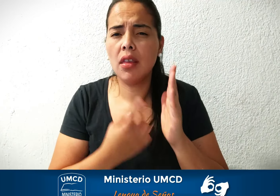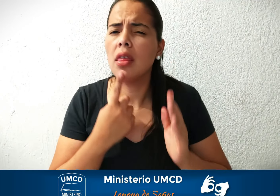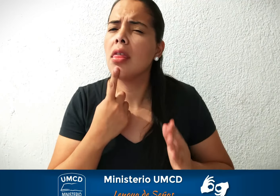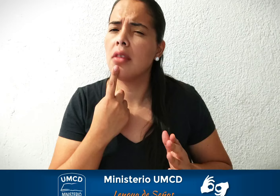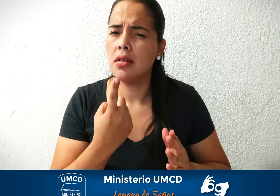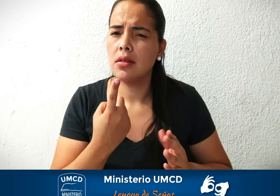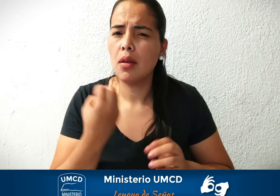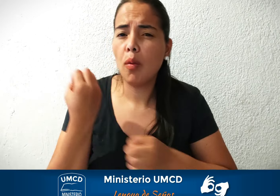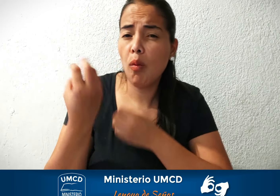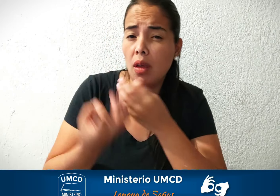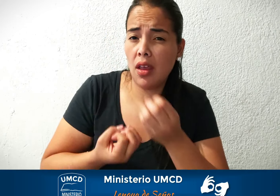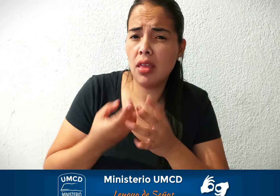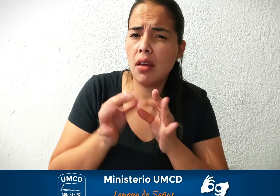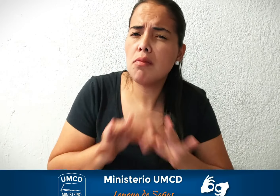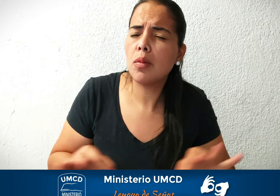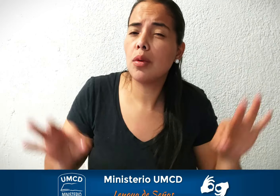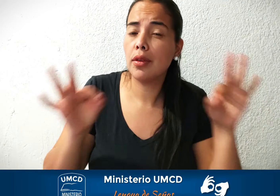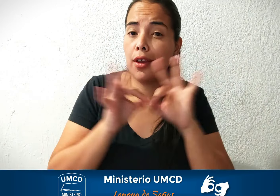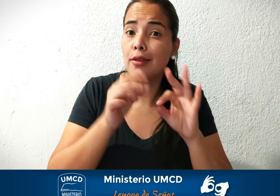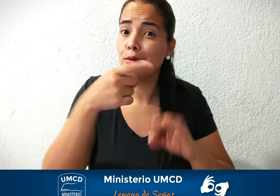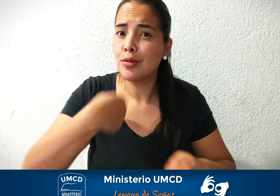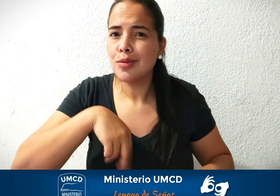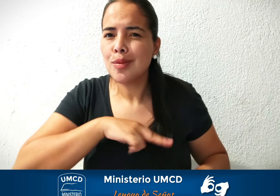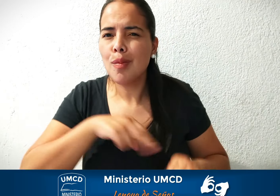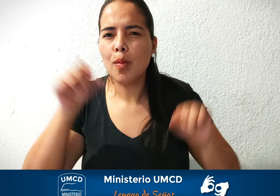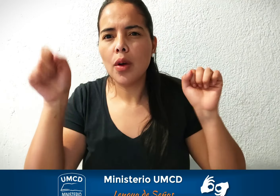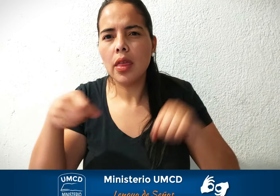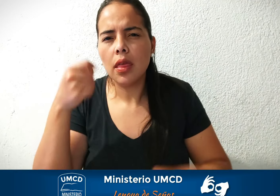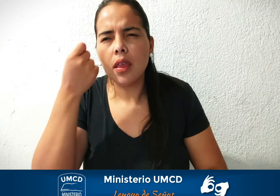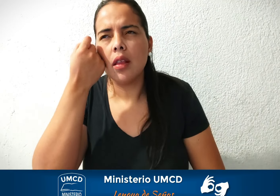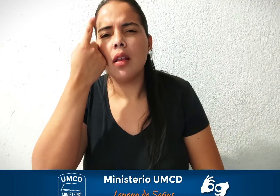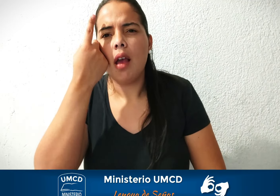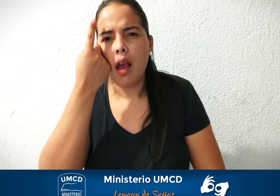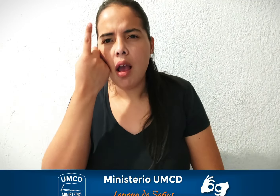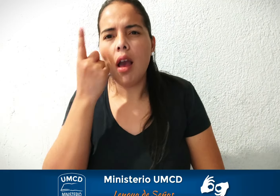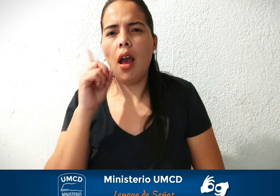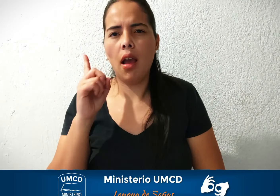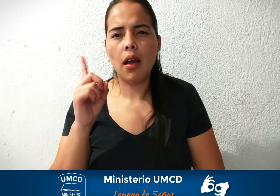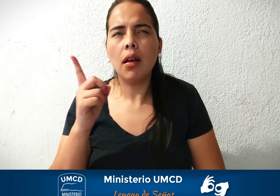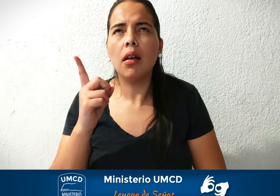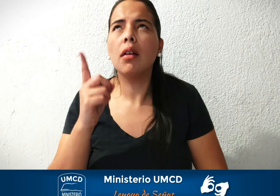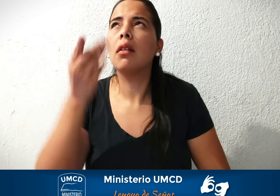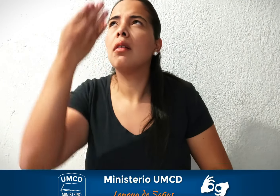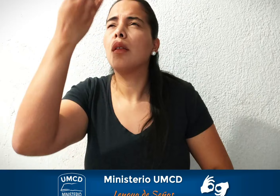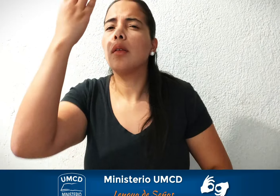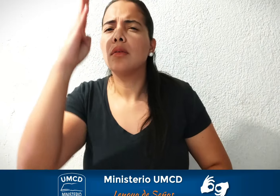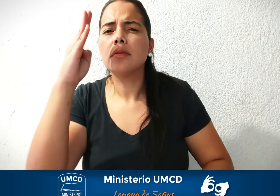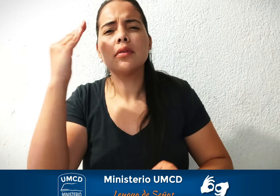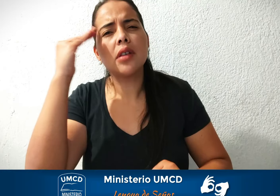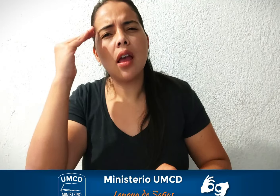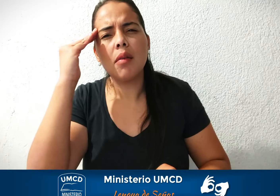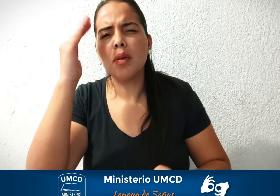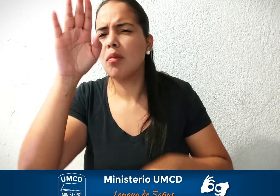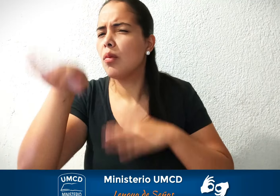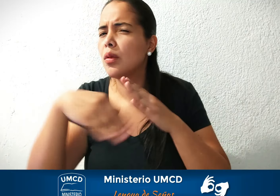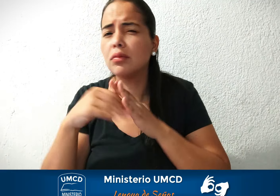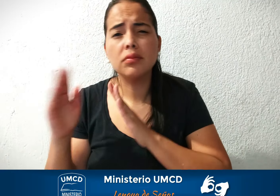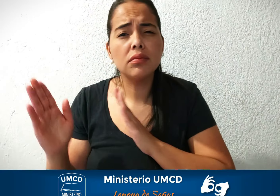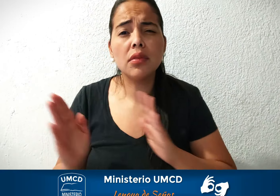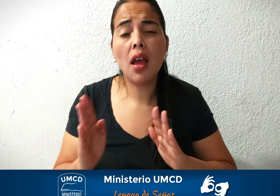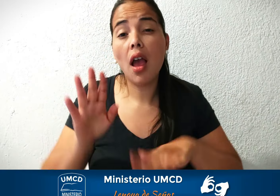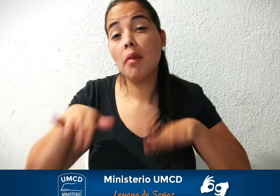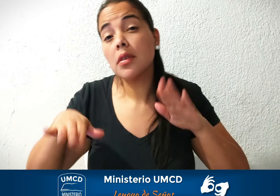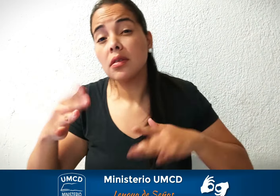Dios tiene una historia muy interesante que nos puede dar una luz o una nueva perspectiva en torno a